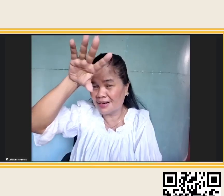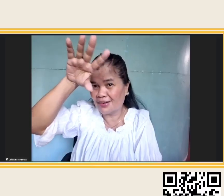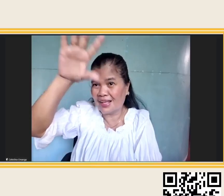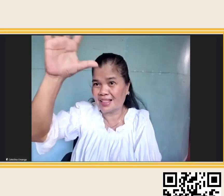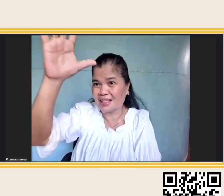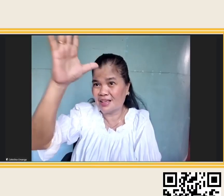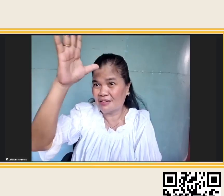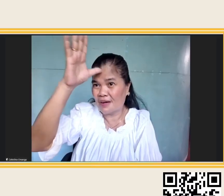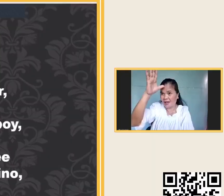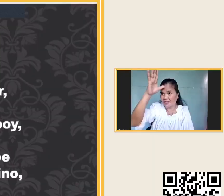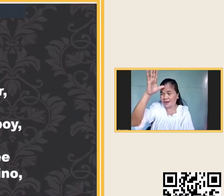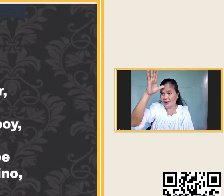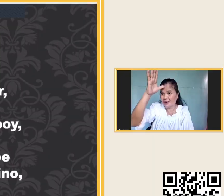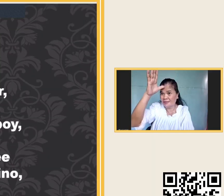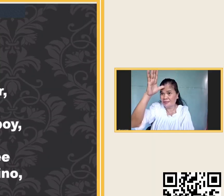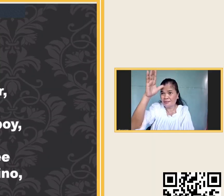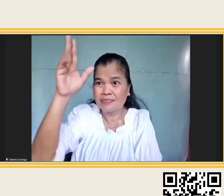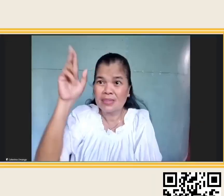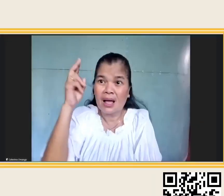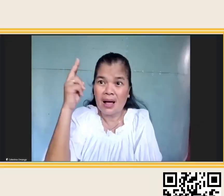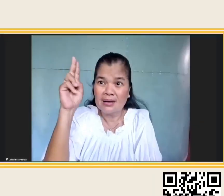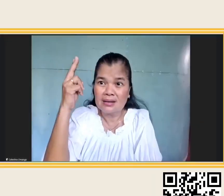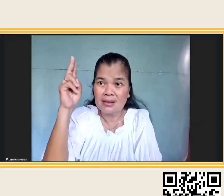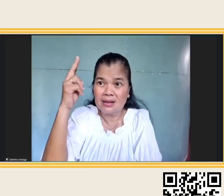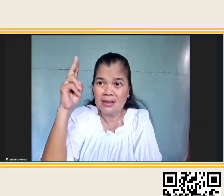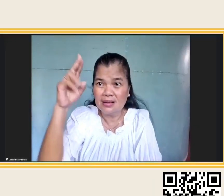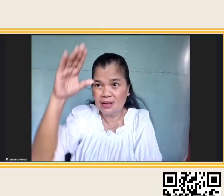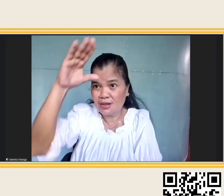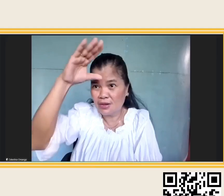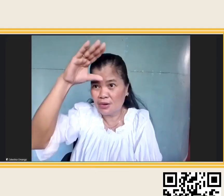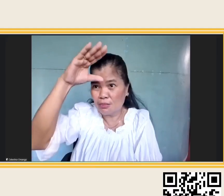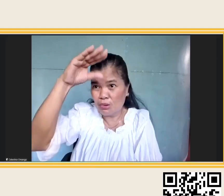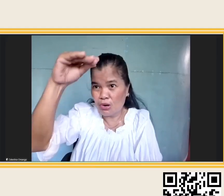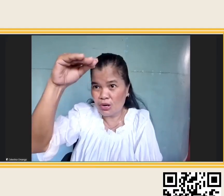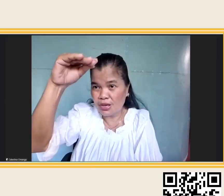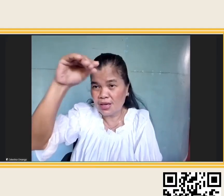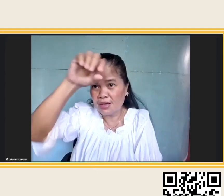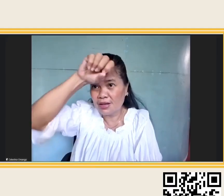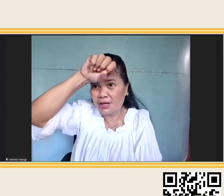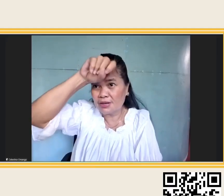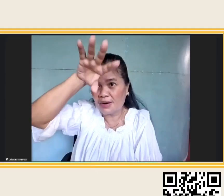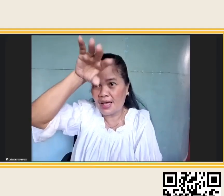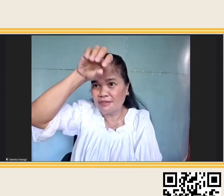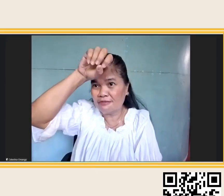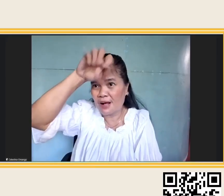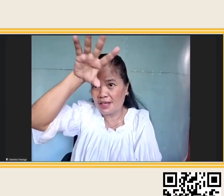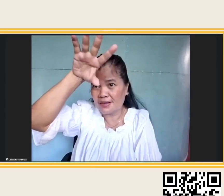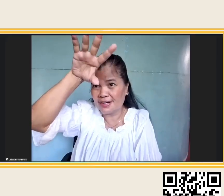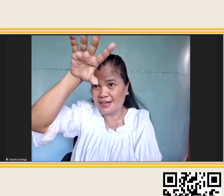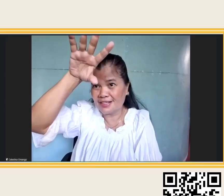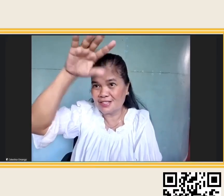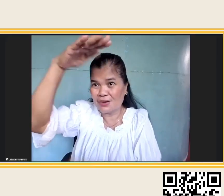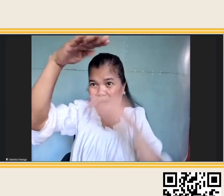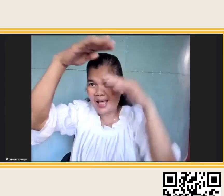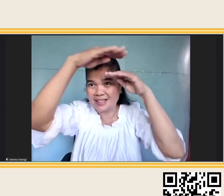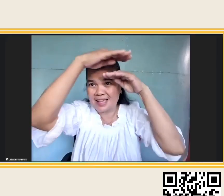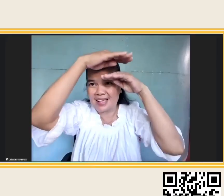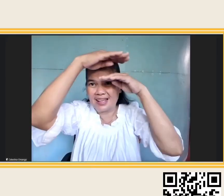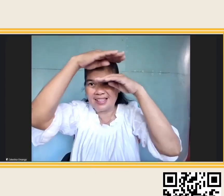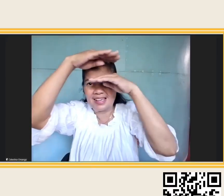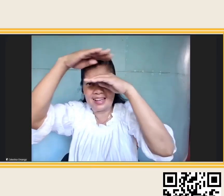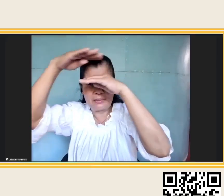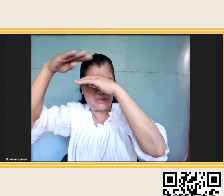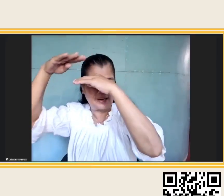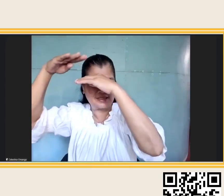grandfather. Ulit, father, uncle, boy, grandfather. So lahat